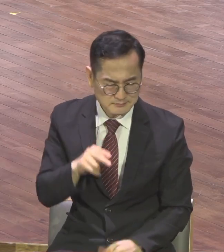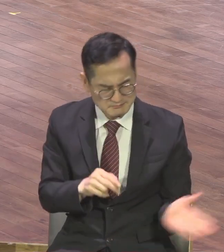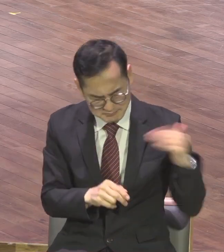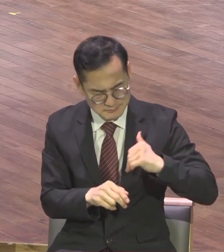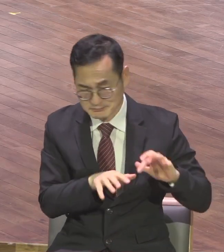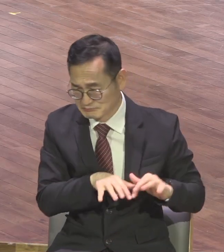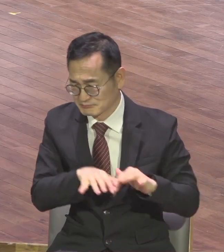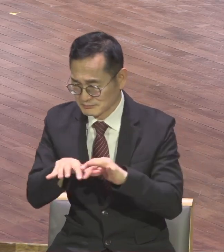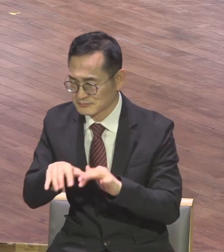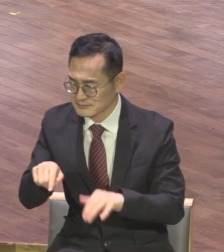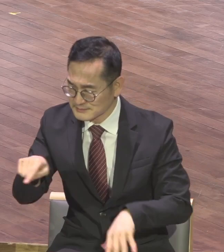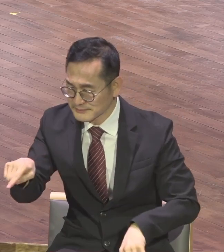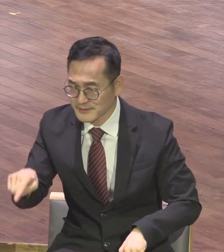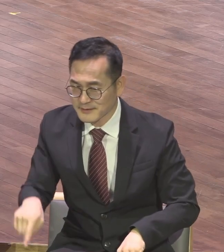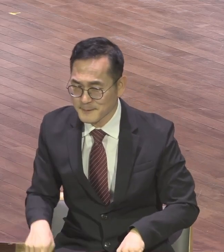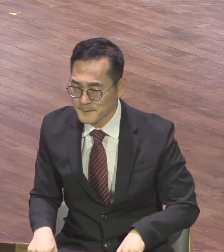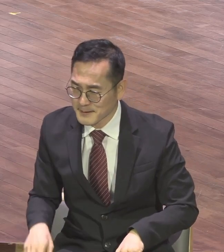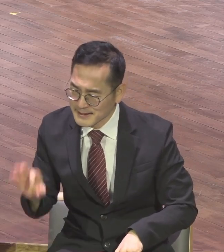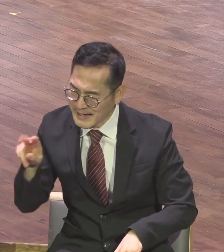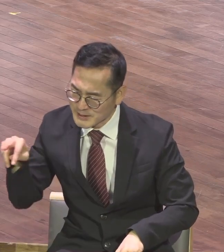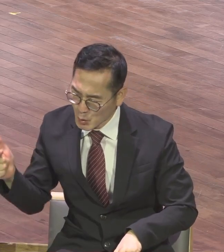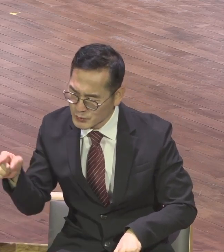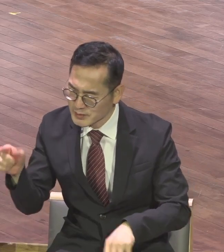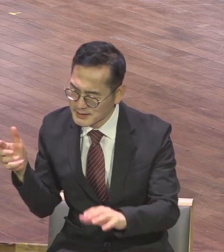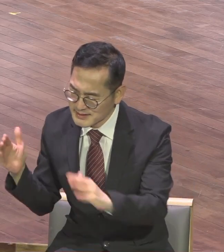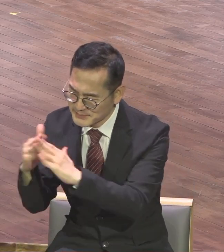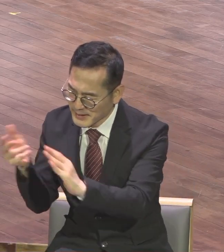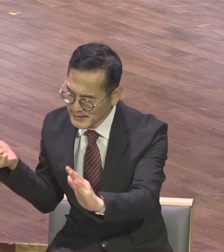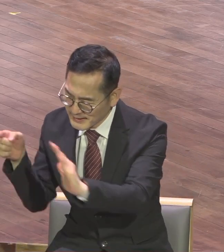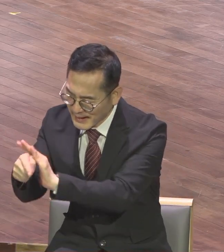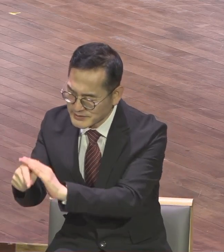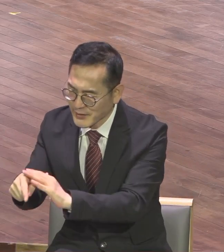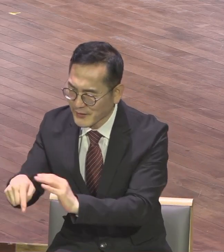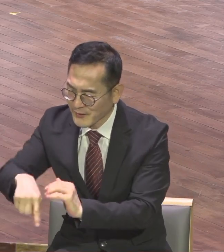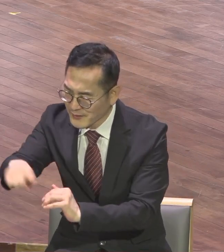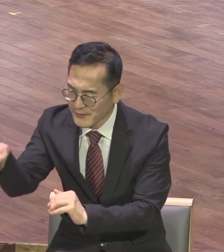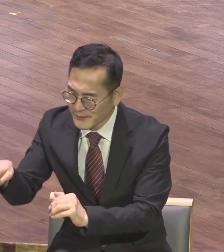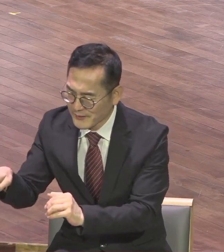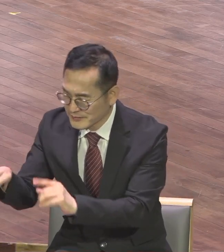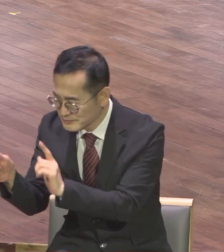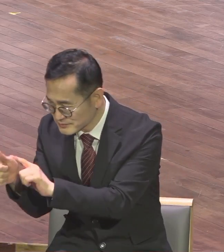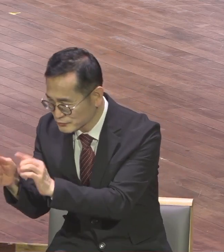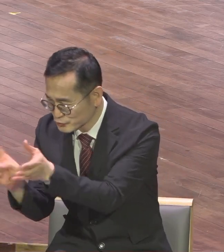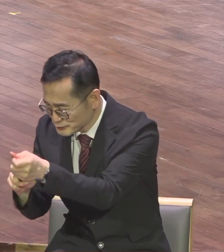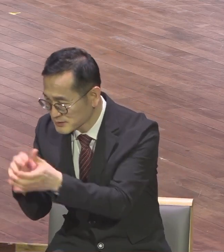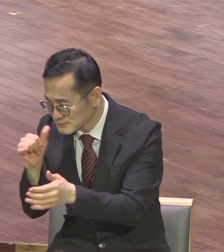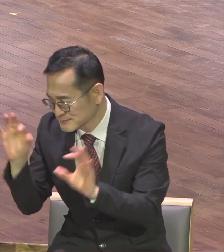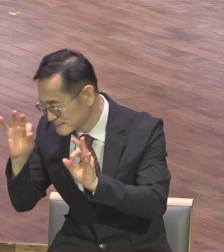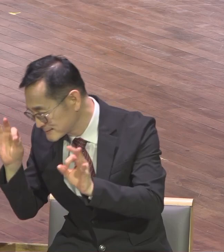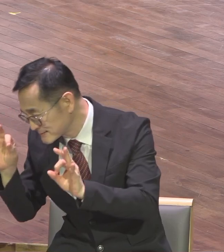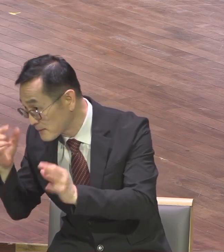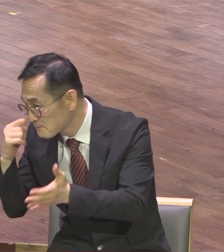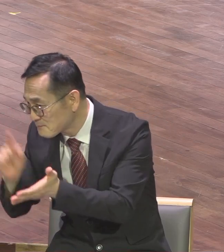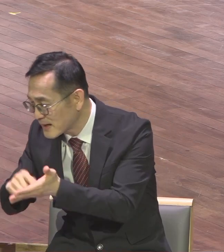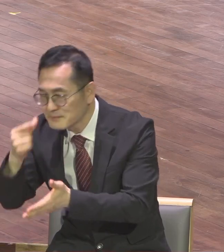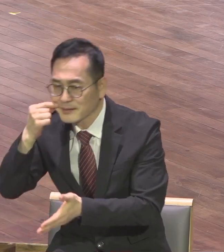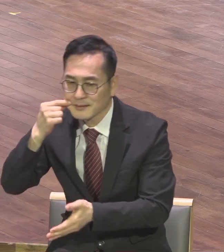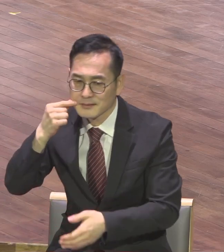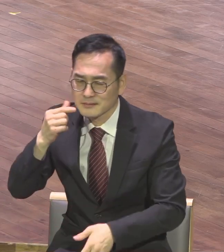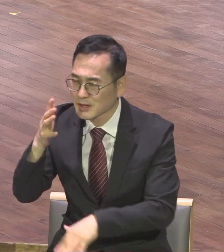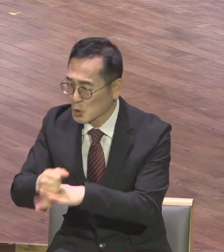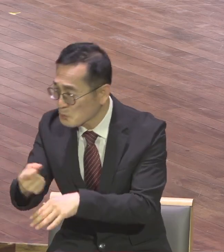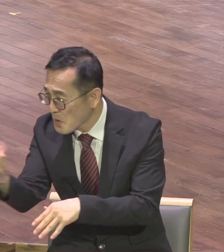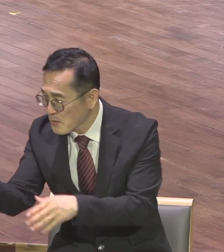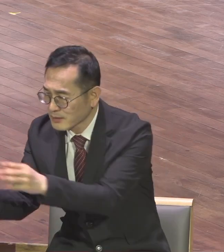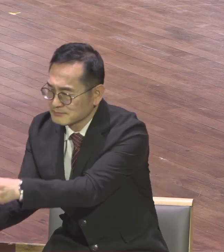성을 소동하게 하여 야손의 집에 침입하여 그들을 백성에게 끌어내리려고 찾았으나 발견하지 못함에 야손과 몇 형제들을